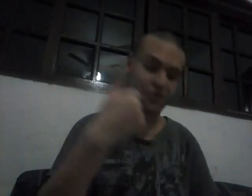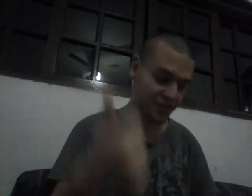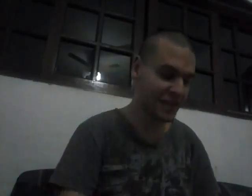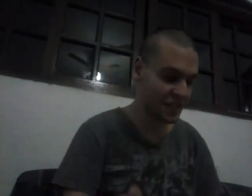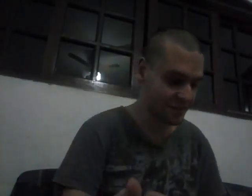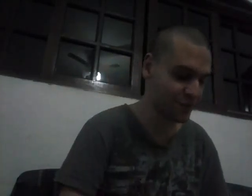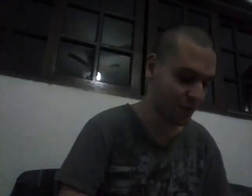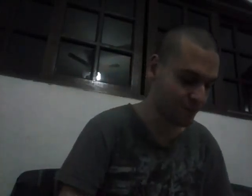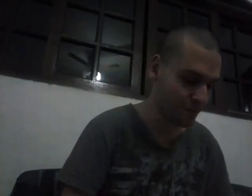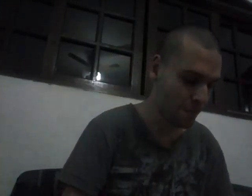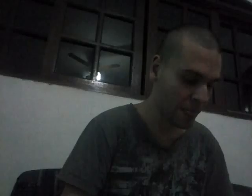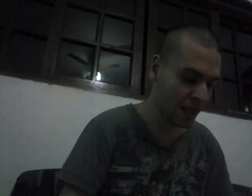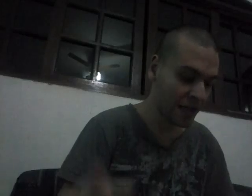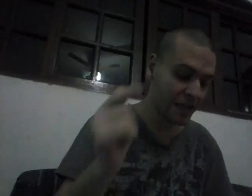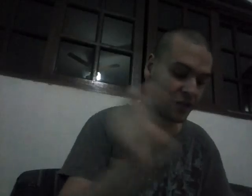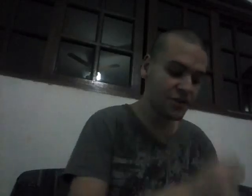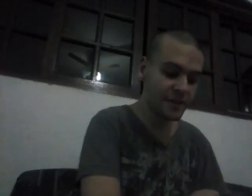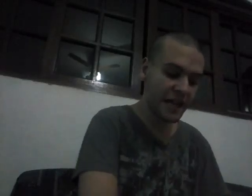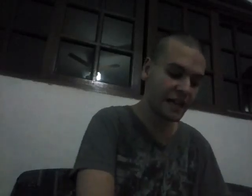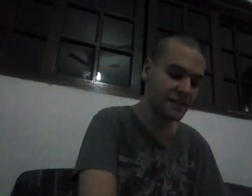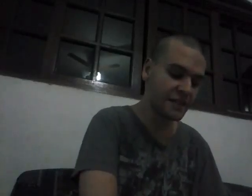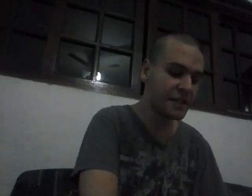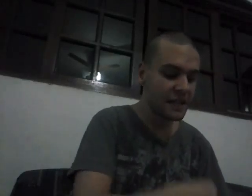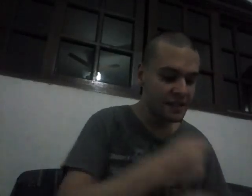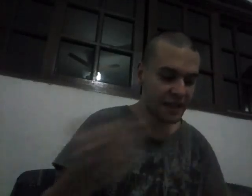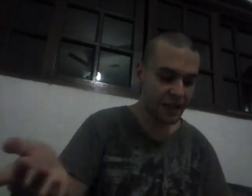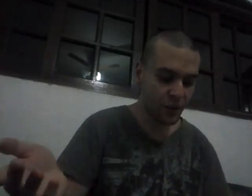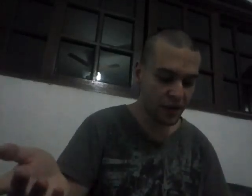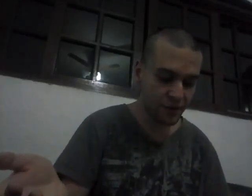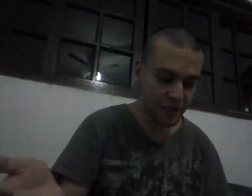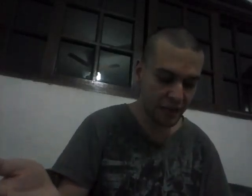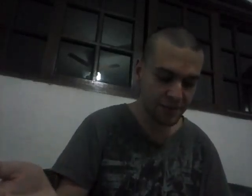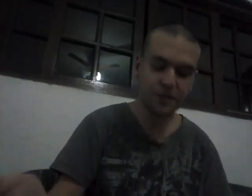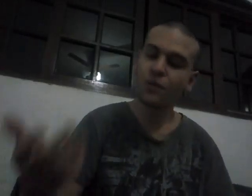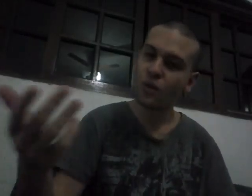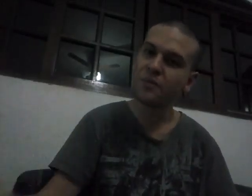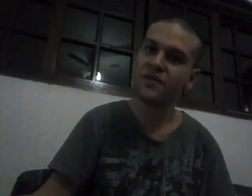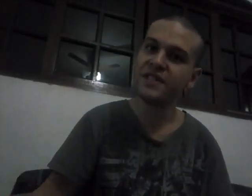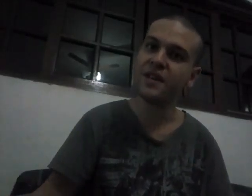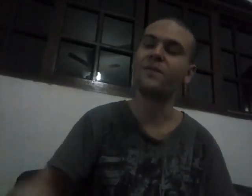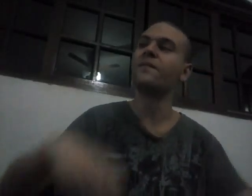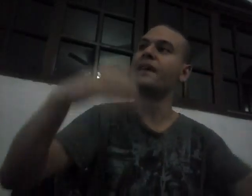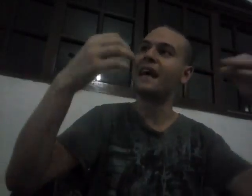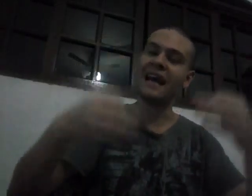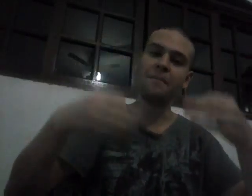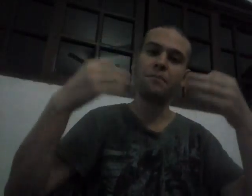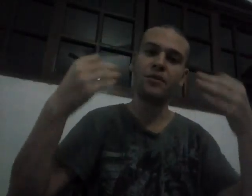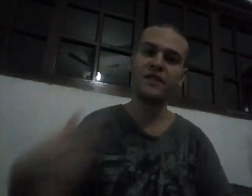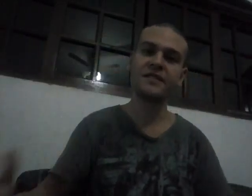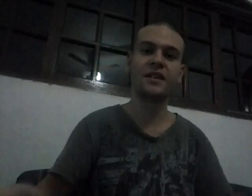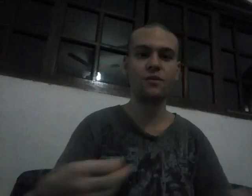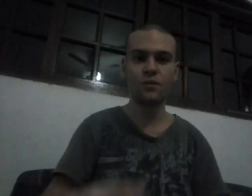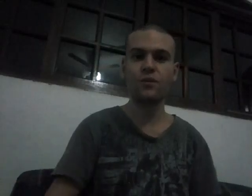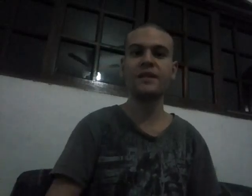Isso é verdade, pessoal. Em 2010, saiu a lei do intérprete como profissão. É profissão um